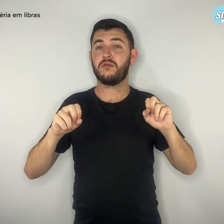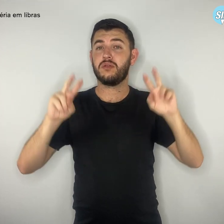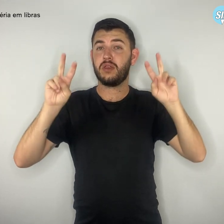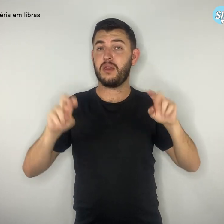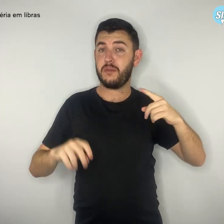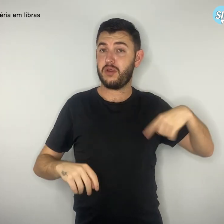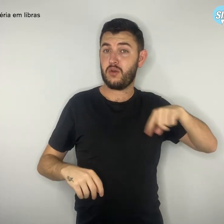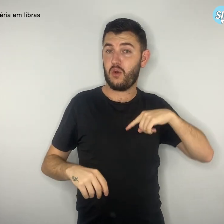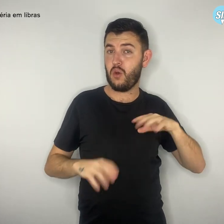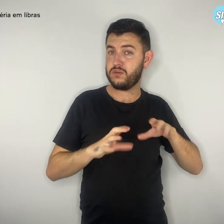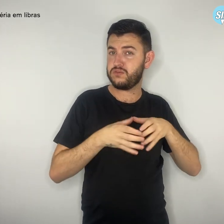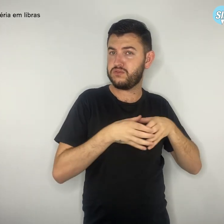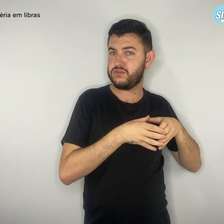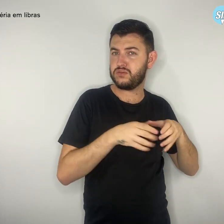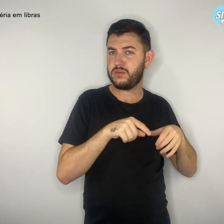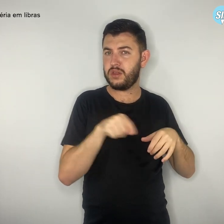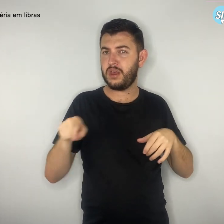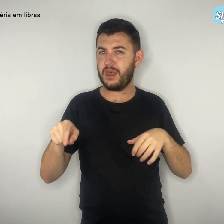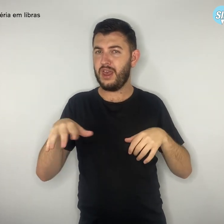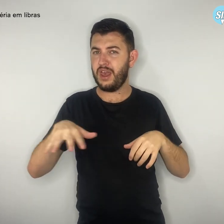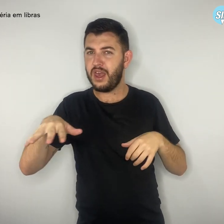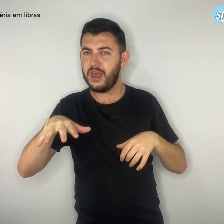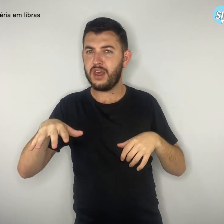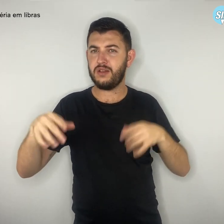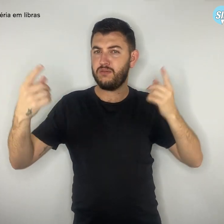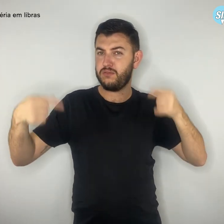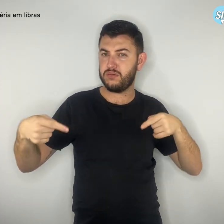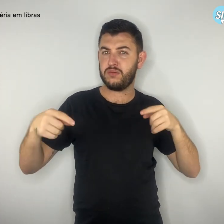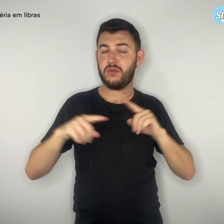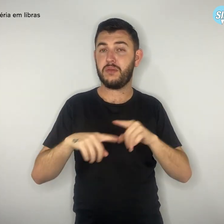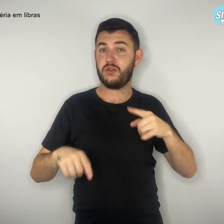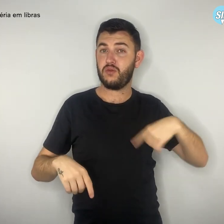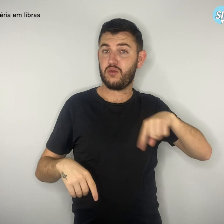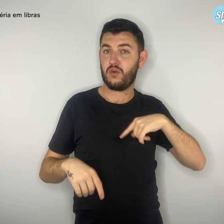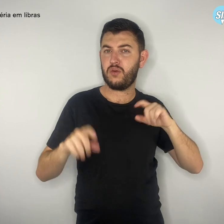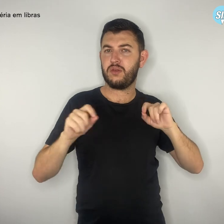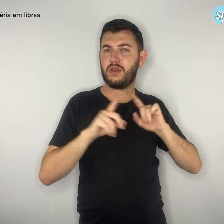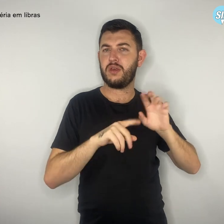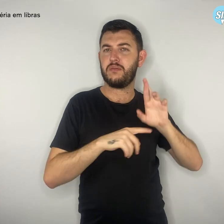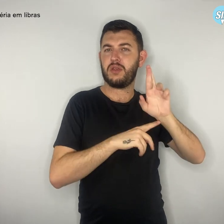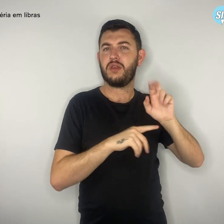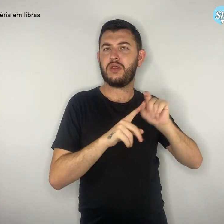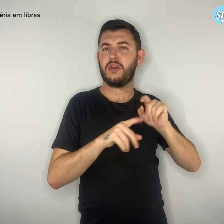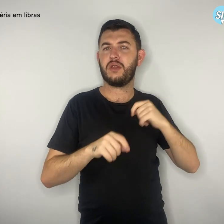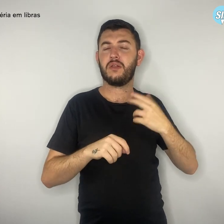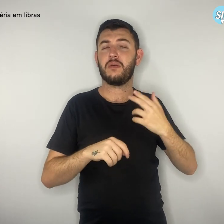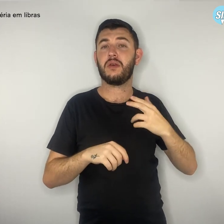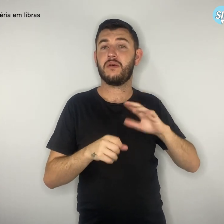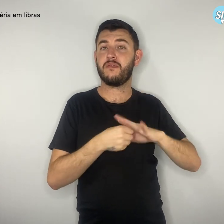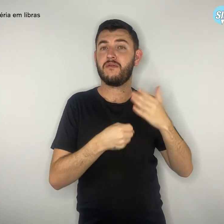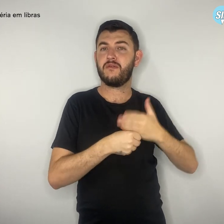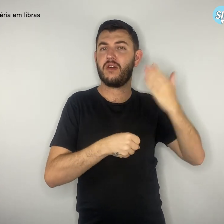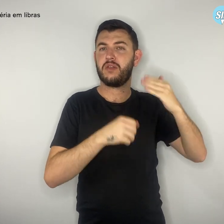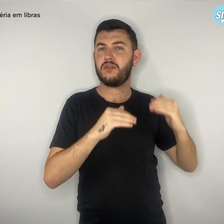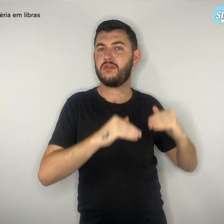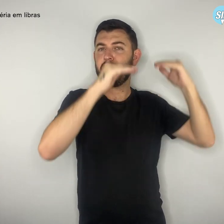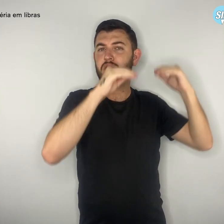do nós contra eles, em que o nós representa os fascistas, os superiores, e o